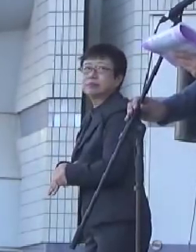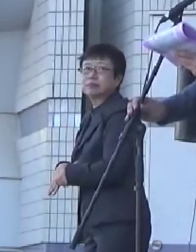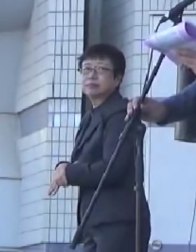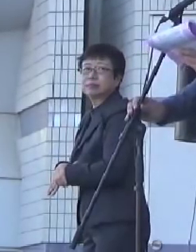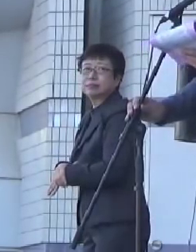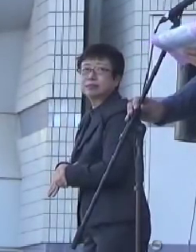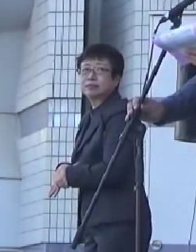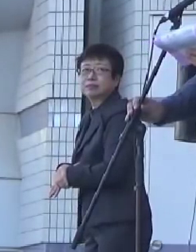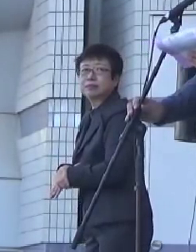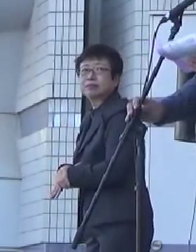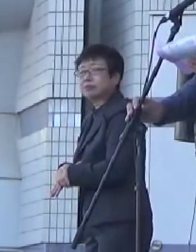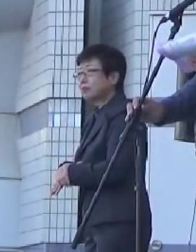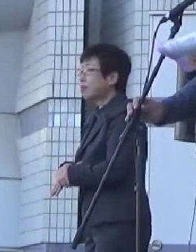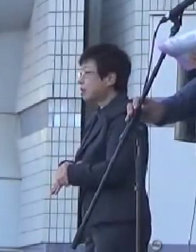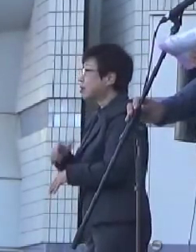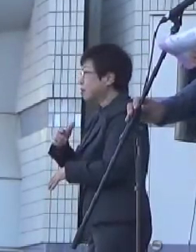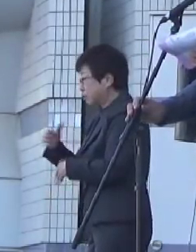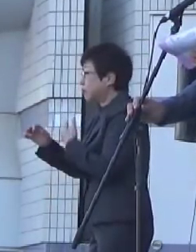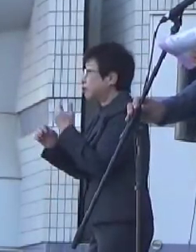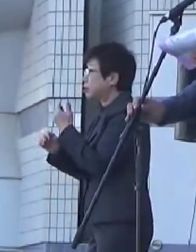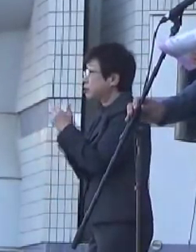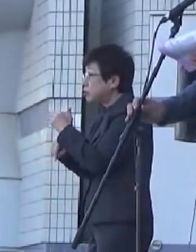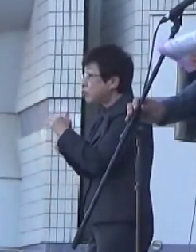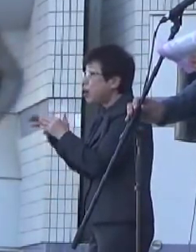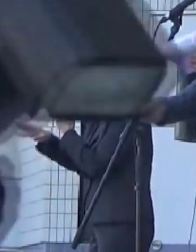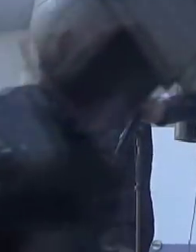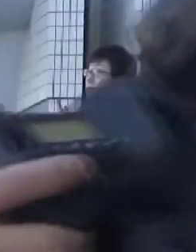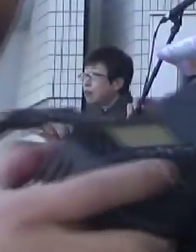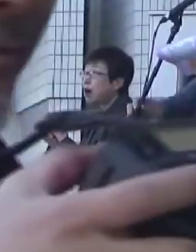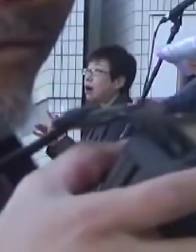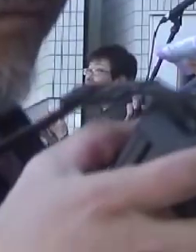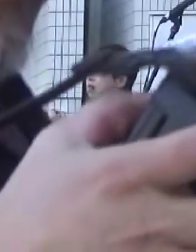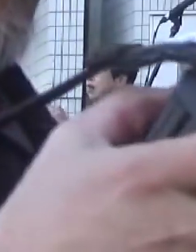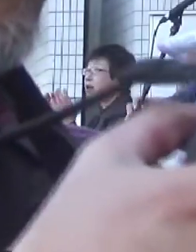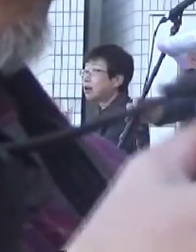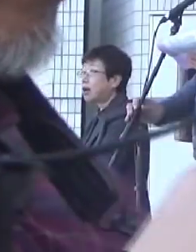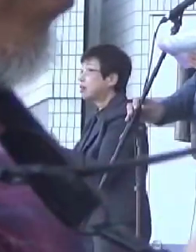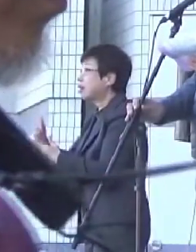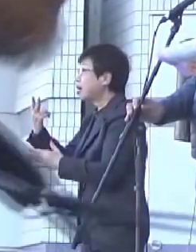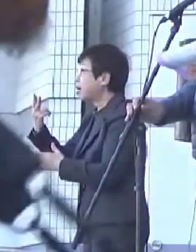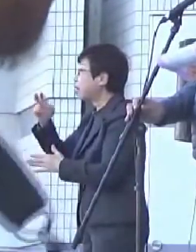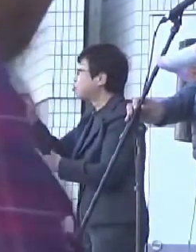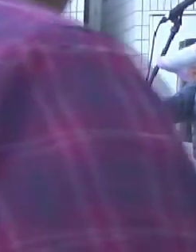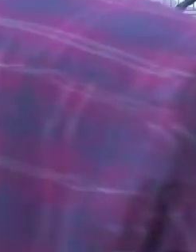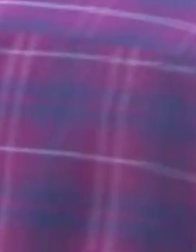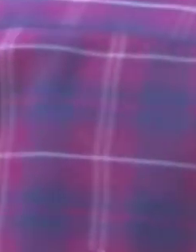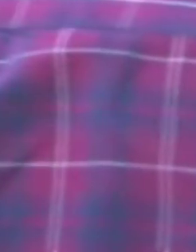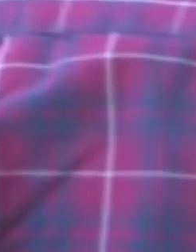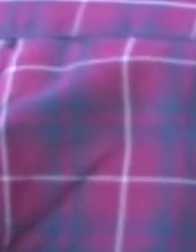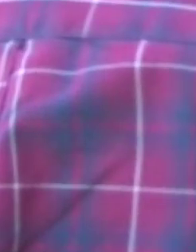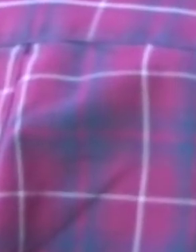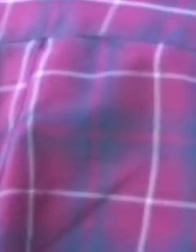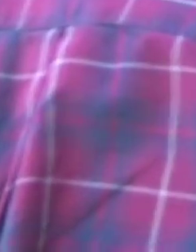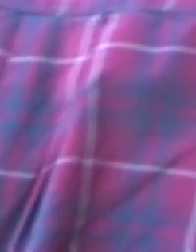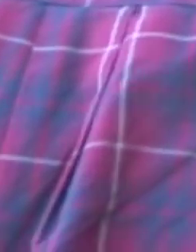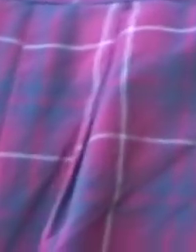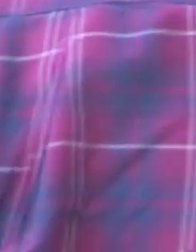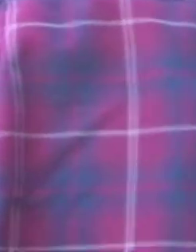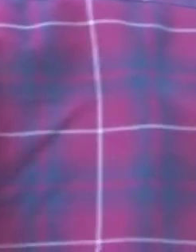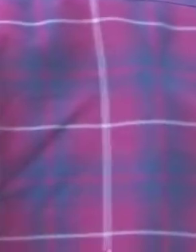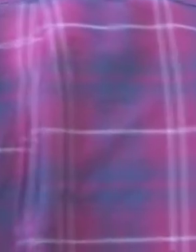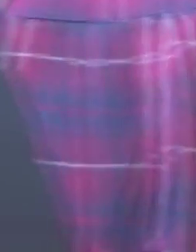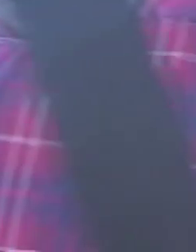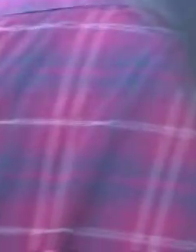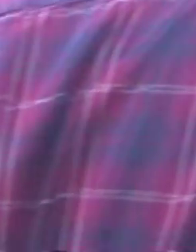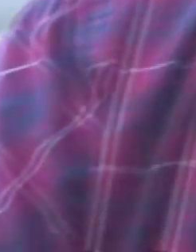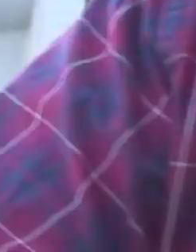臨時的事情のある場合、年間720時間、月100時間